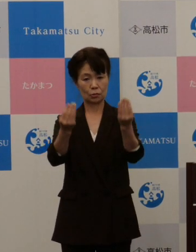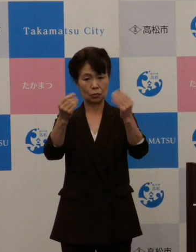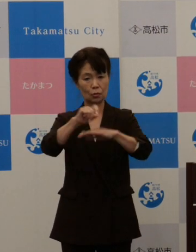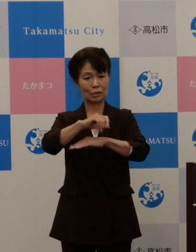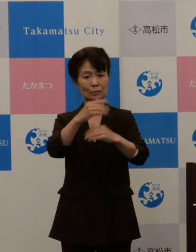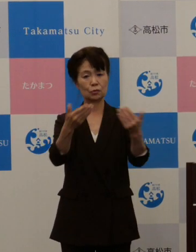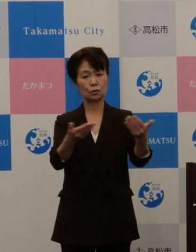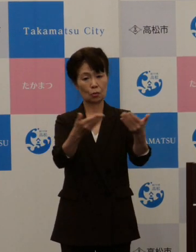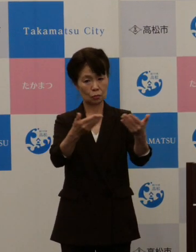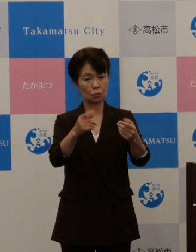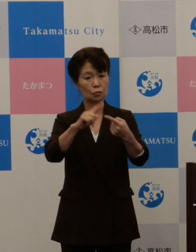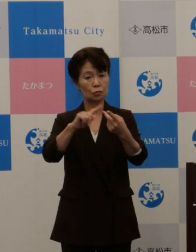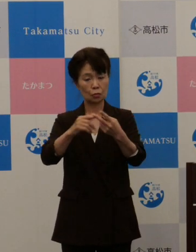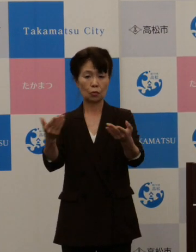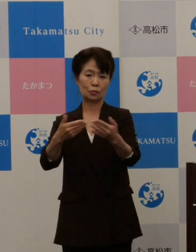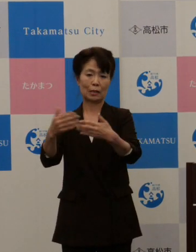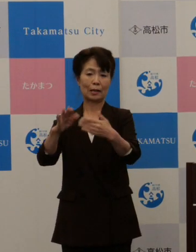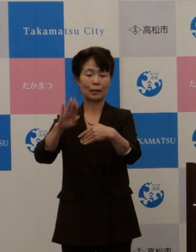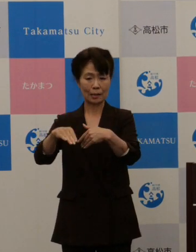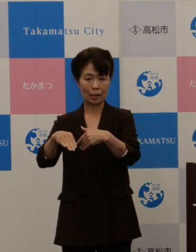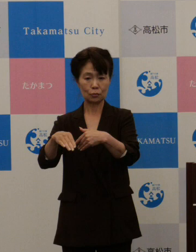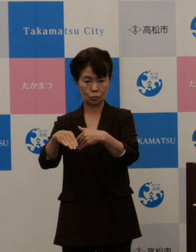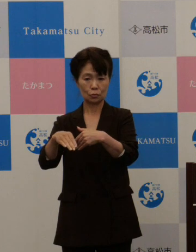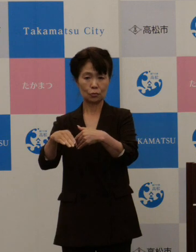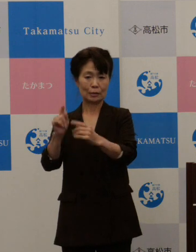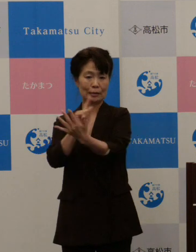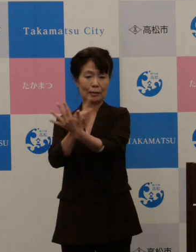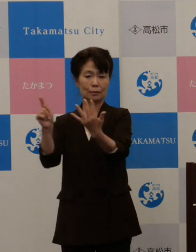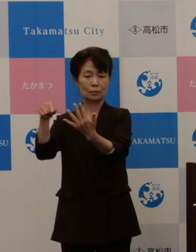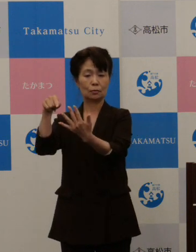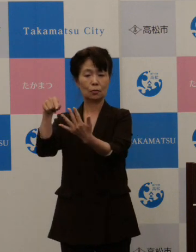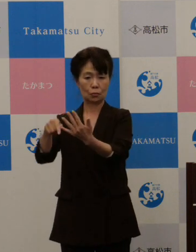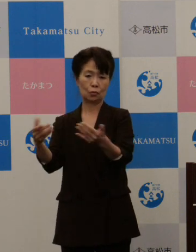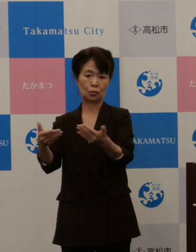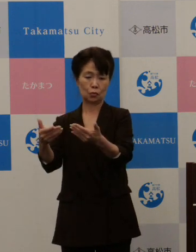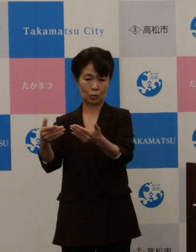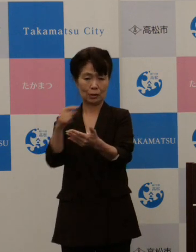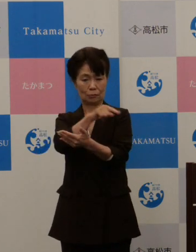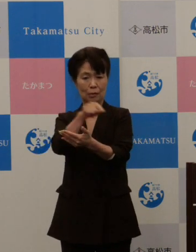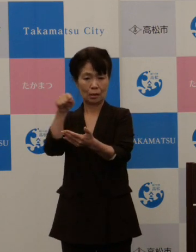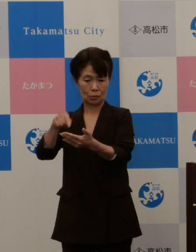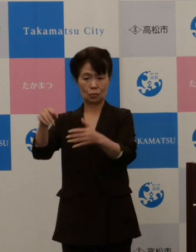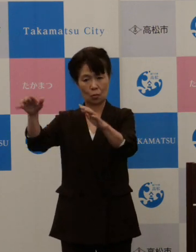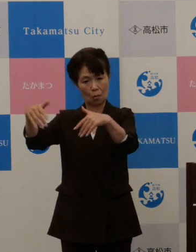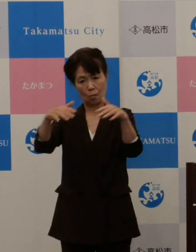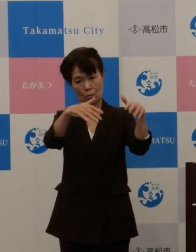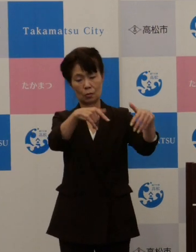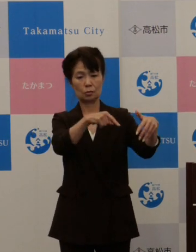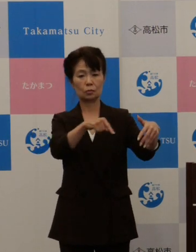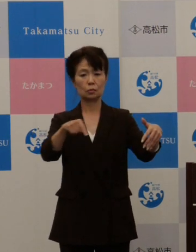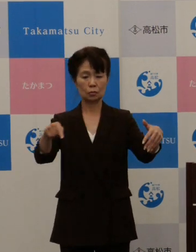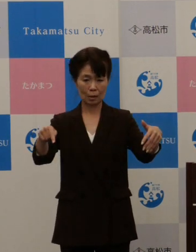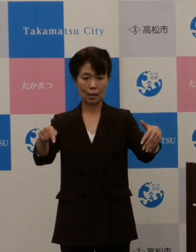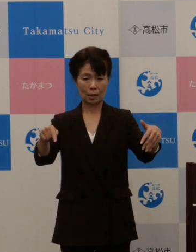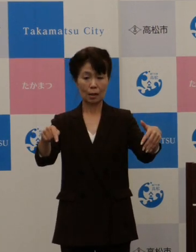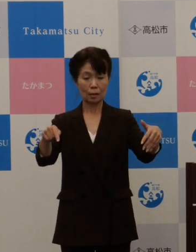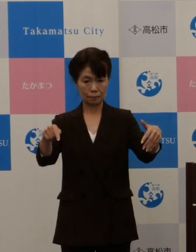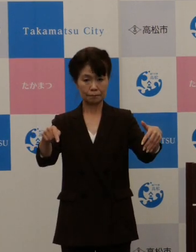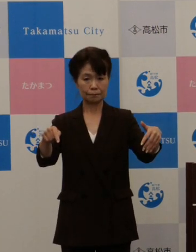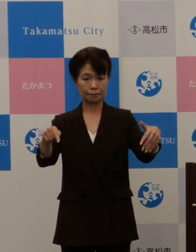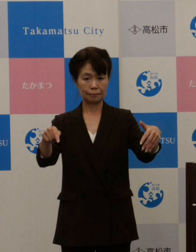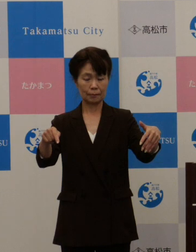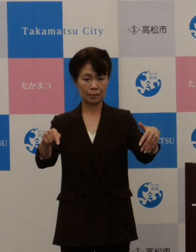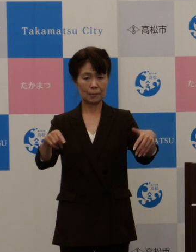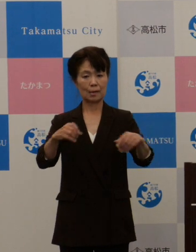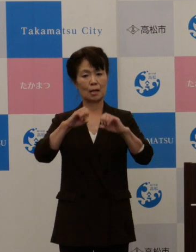職等及び職務経験を有する経験者対象の職員募集につきましては、すでにプ